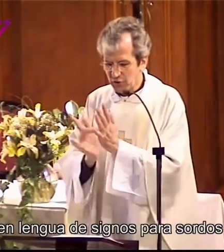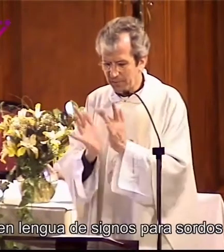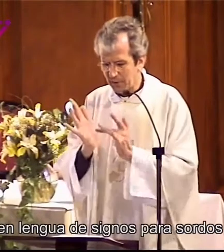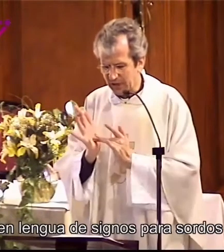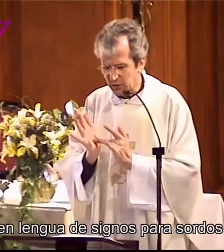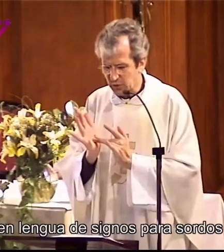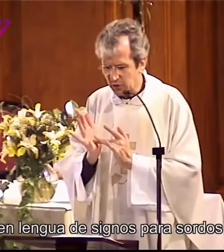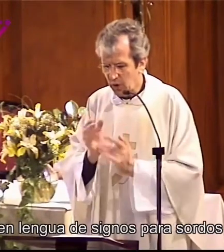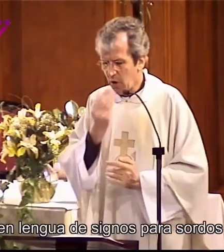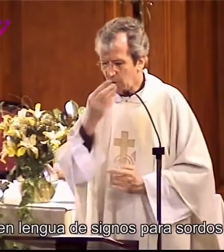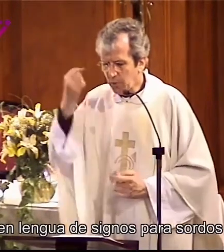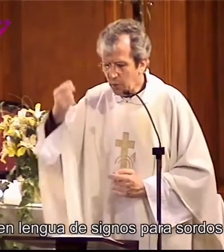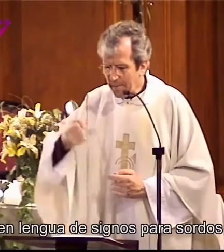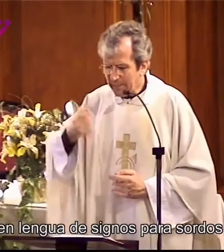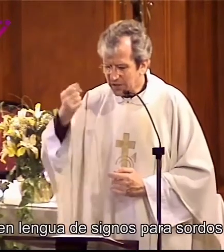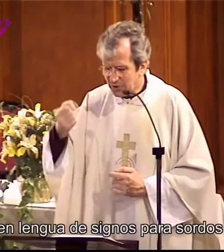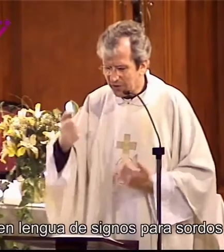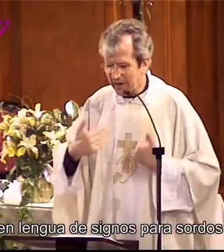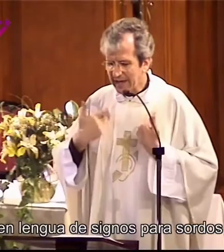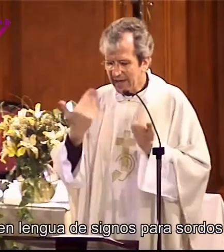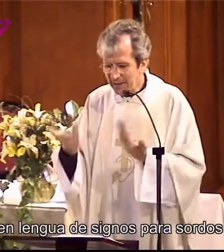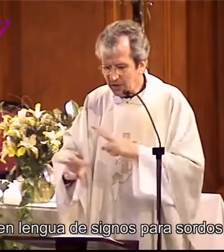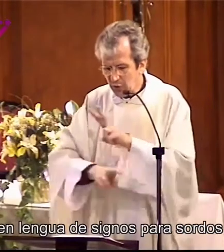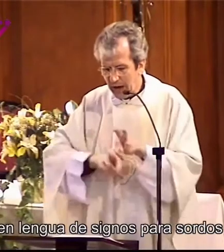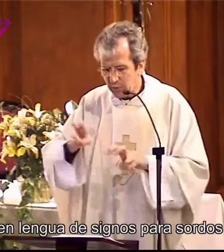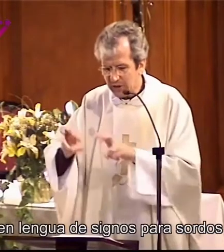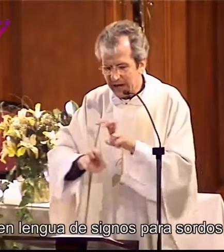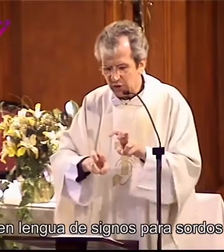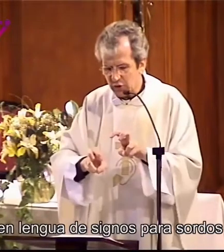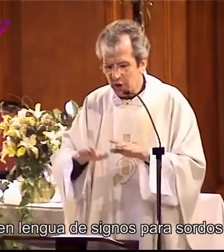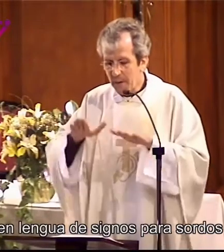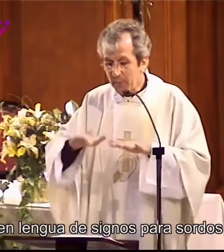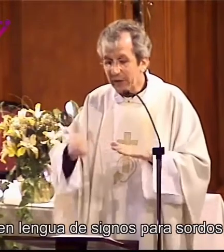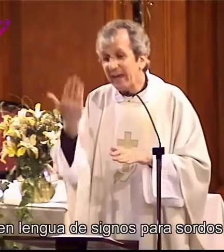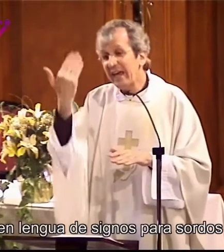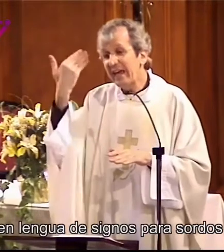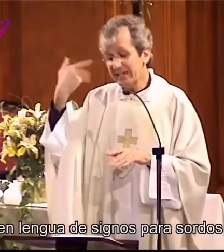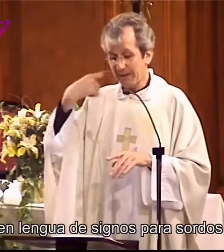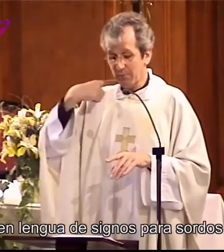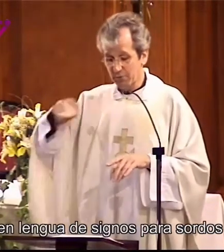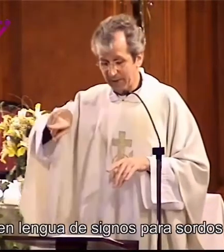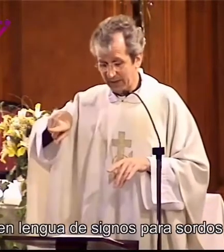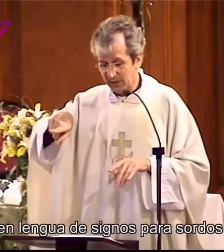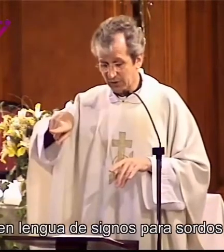por Jesús, como el buen pastor que ha venido a buscarnos porque estábamos perdidos.